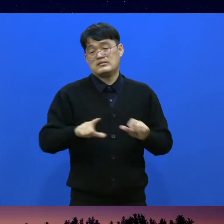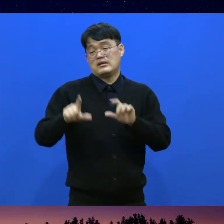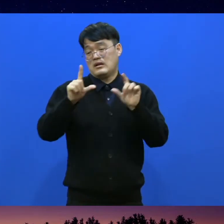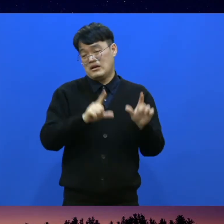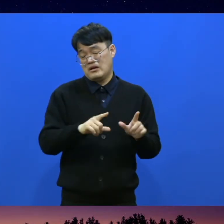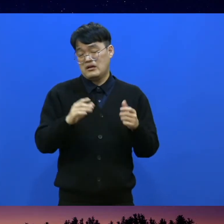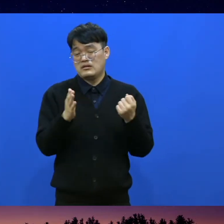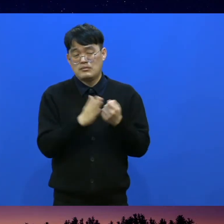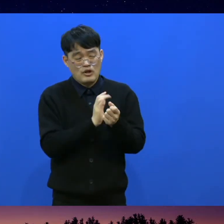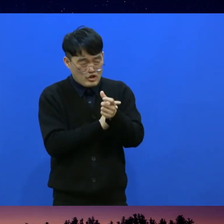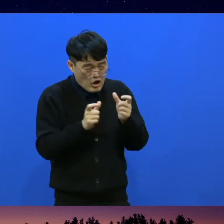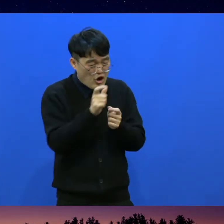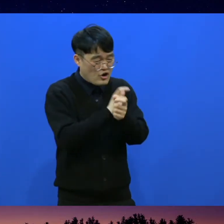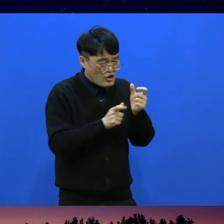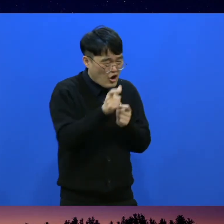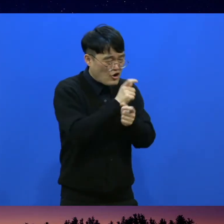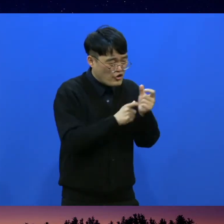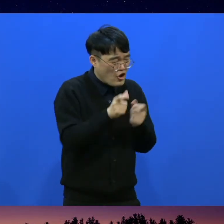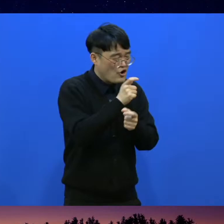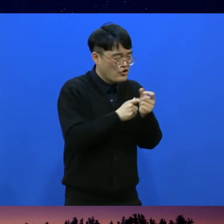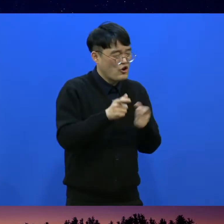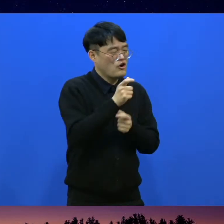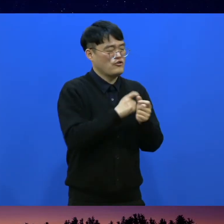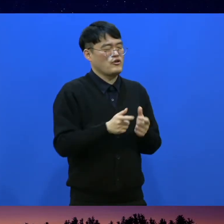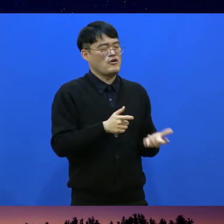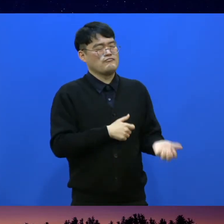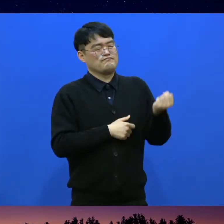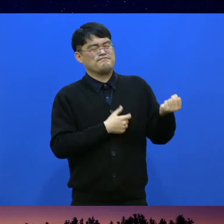좀 더 more and more